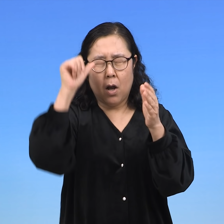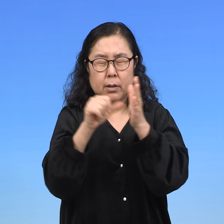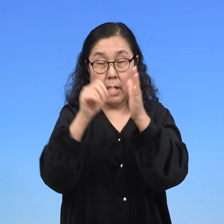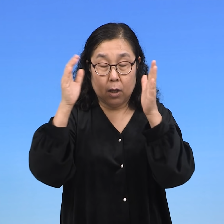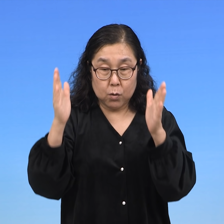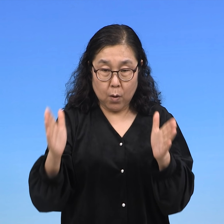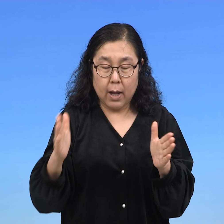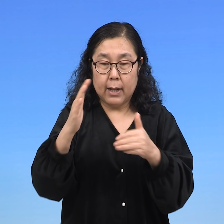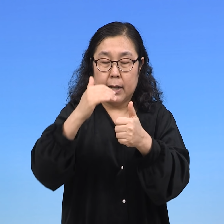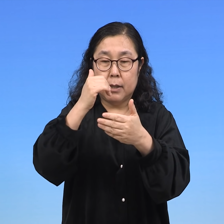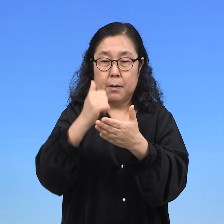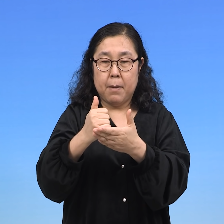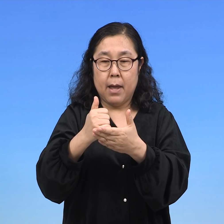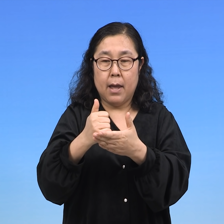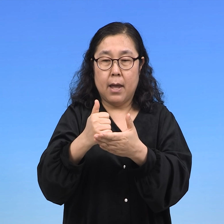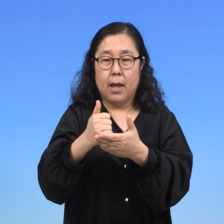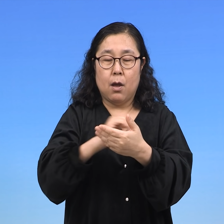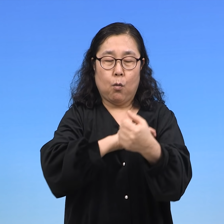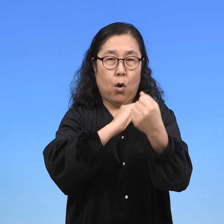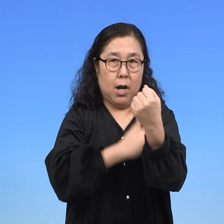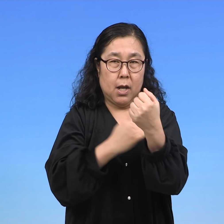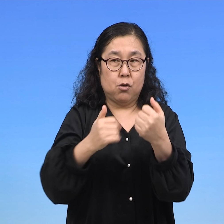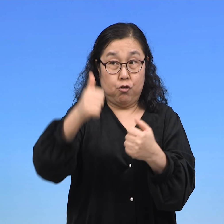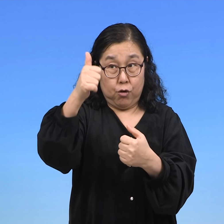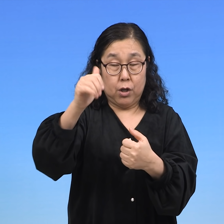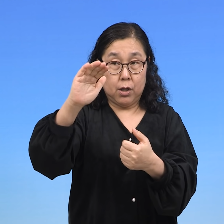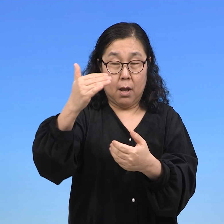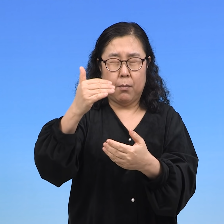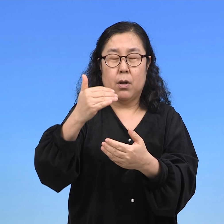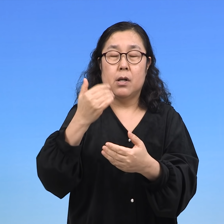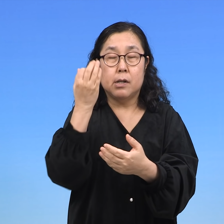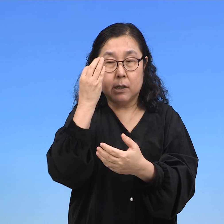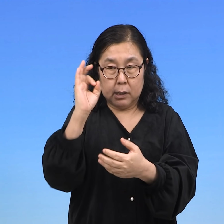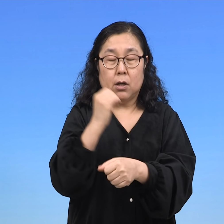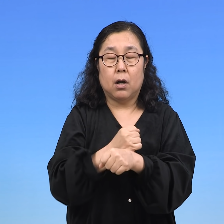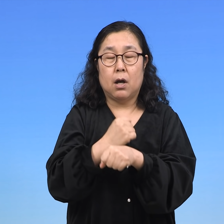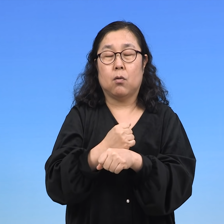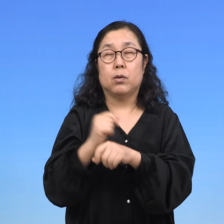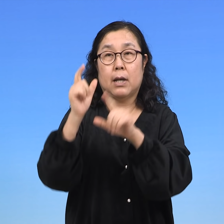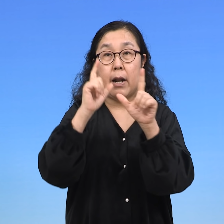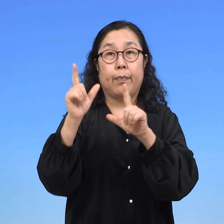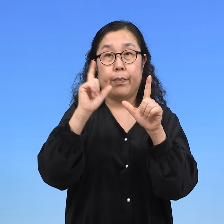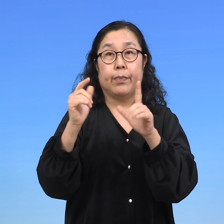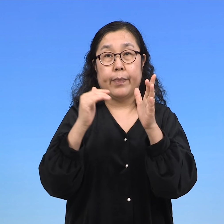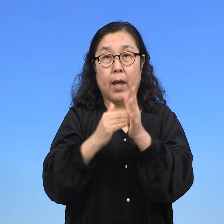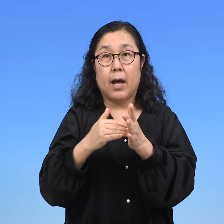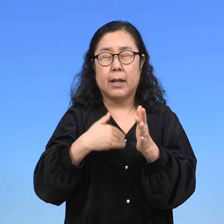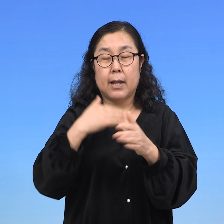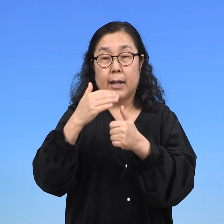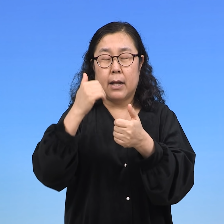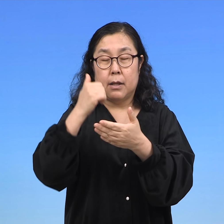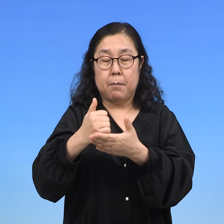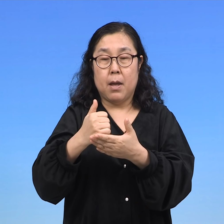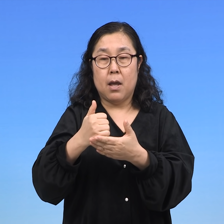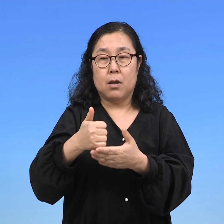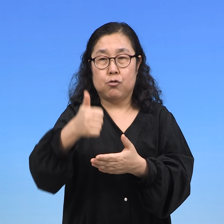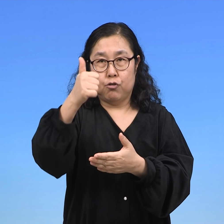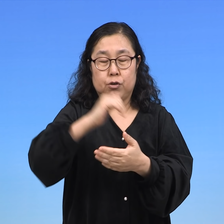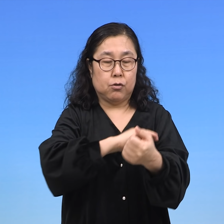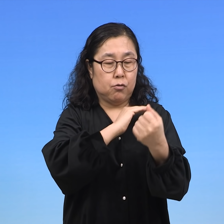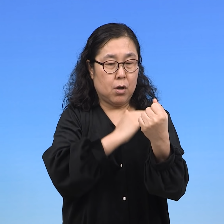평생토록 하나님의 주권을 인정하고 살았다. 나는 평생 동안에 하나님의 주권을